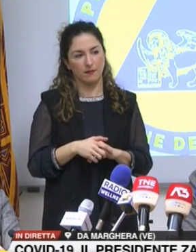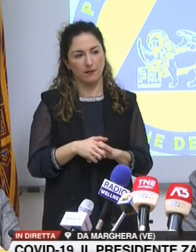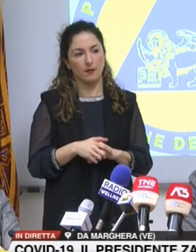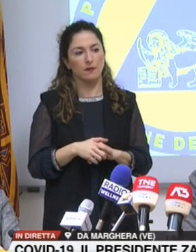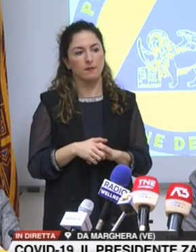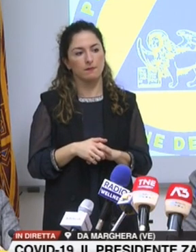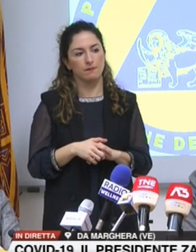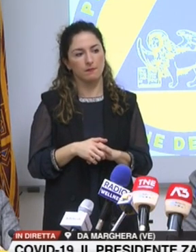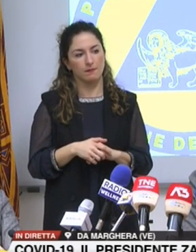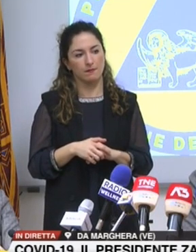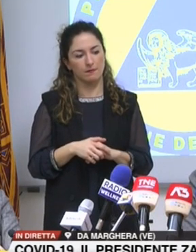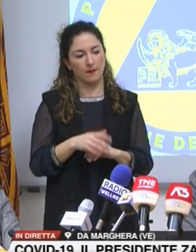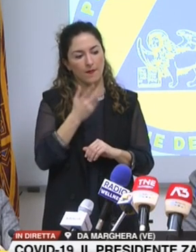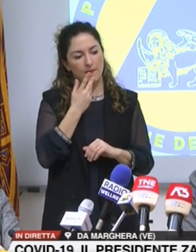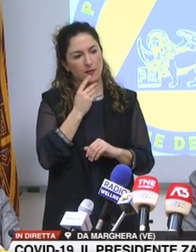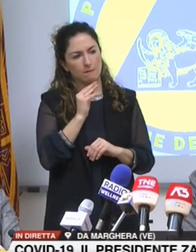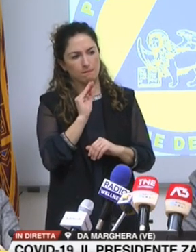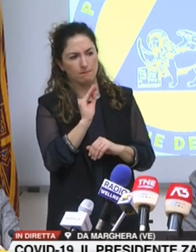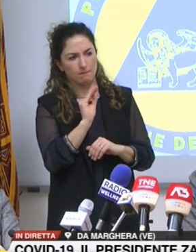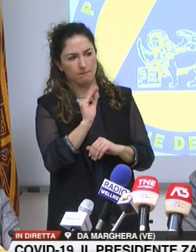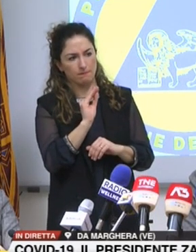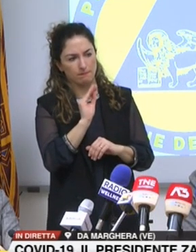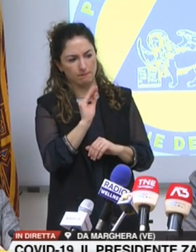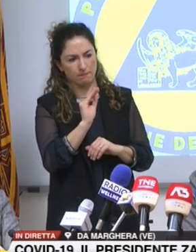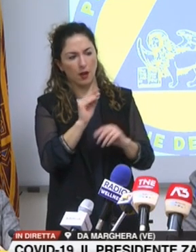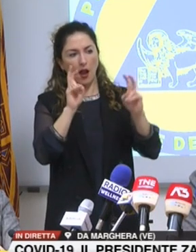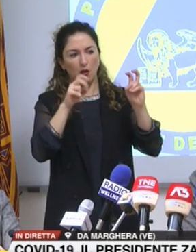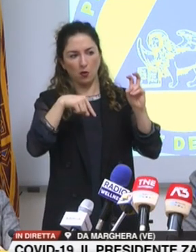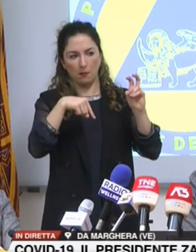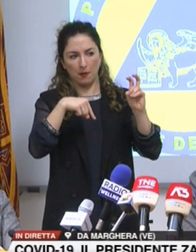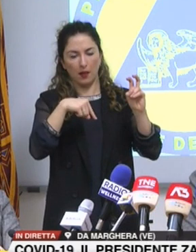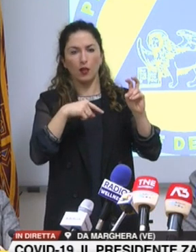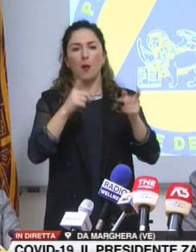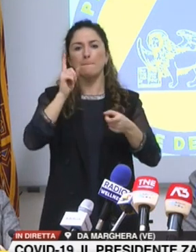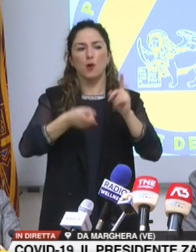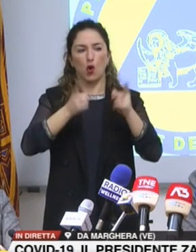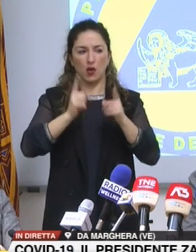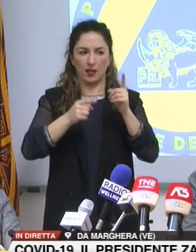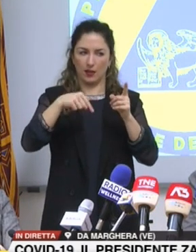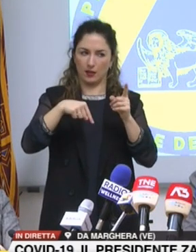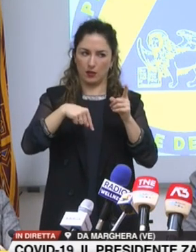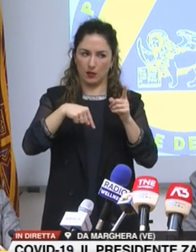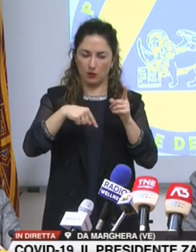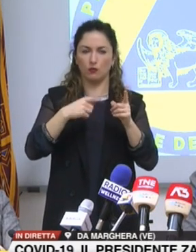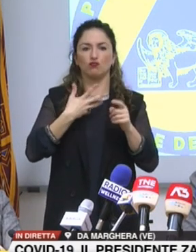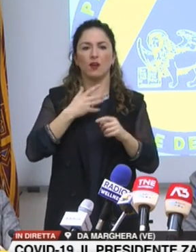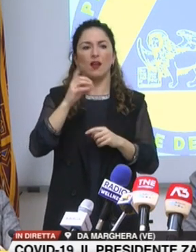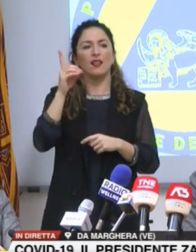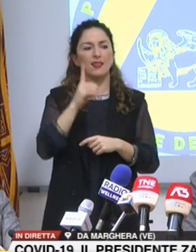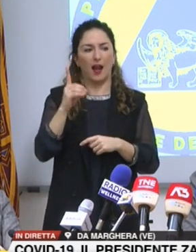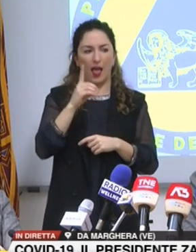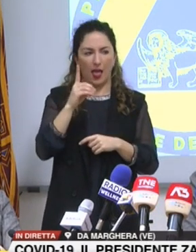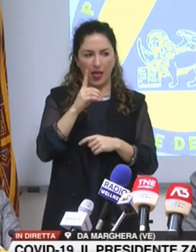vorrei tirarla un po' per la giacchetta su quello che è il tema del giorno, cioè il tema politico del giorno, la convocazione di Draghi da parte